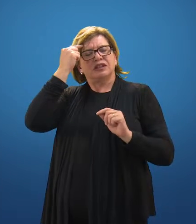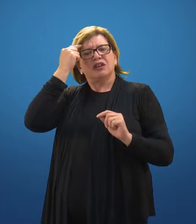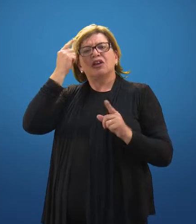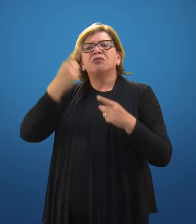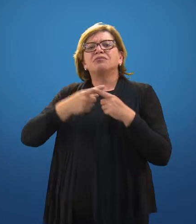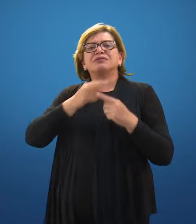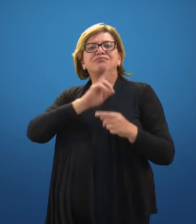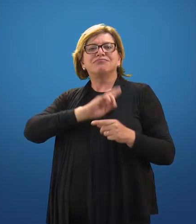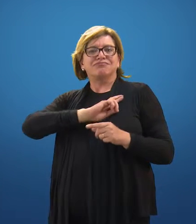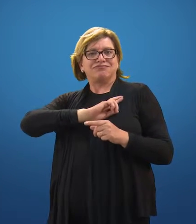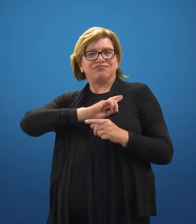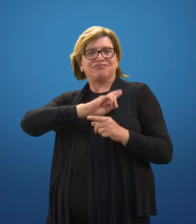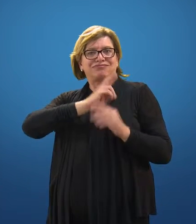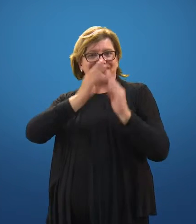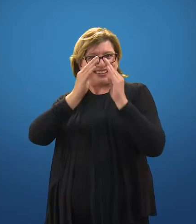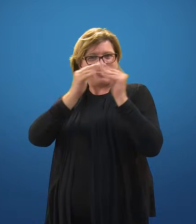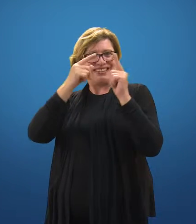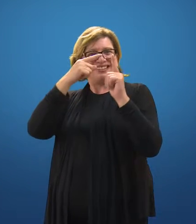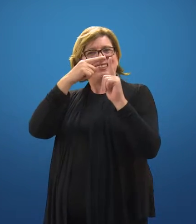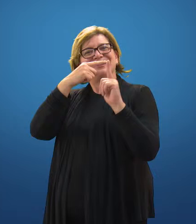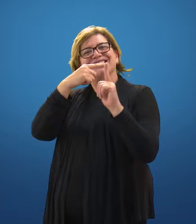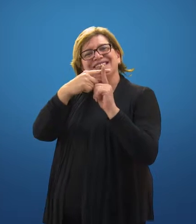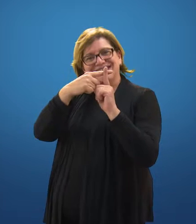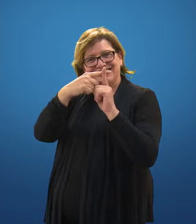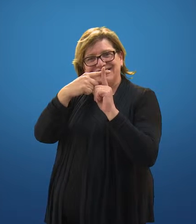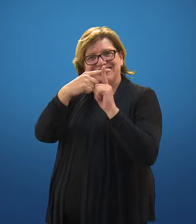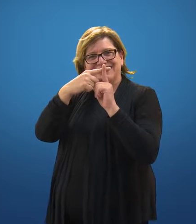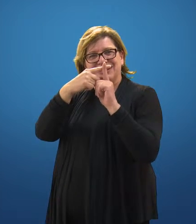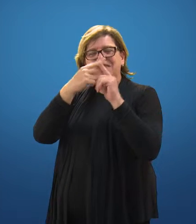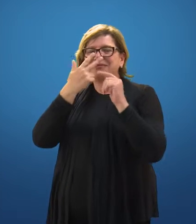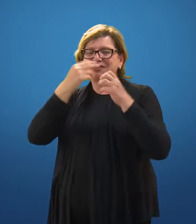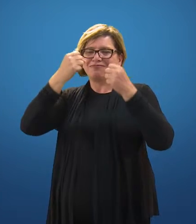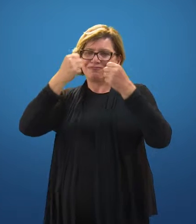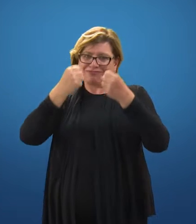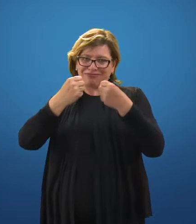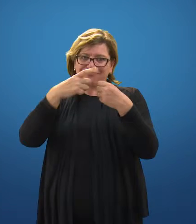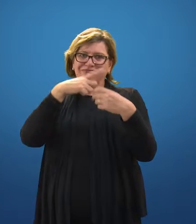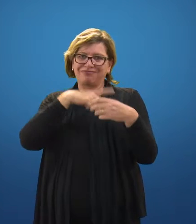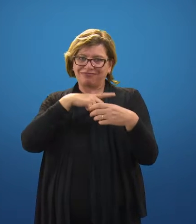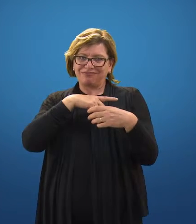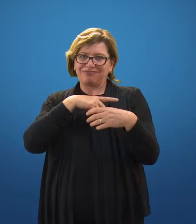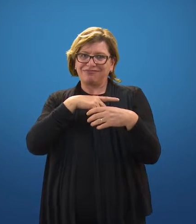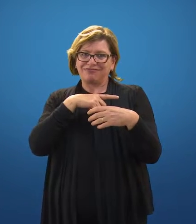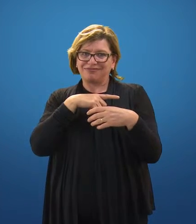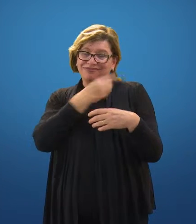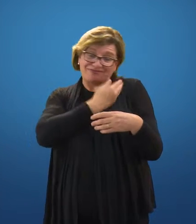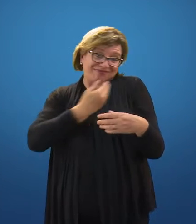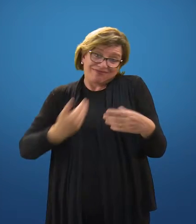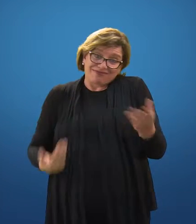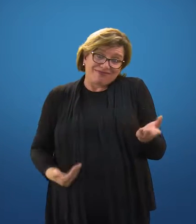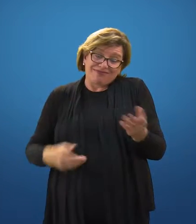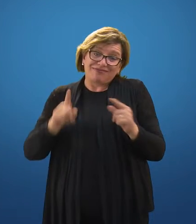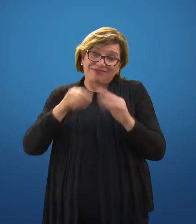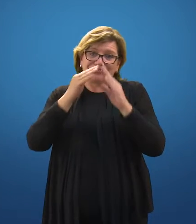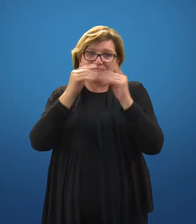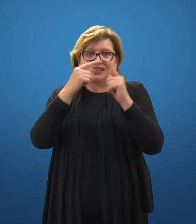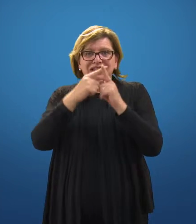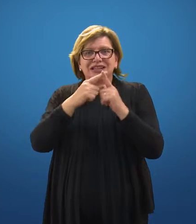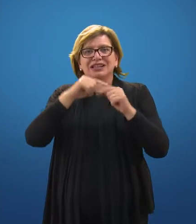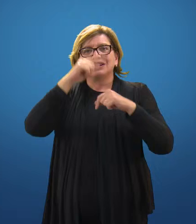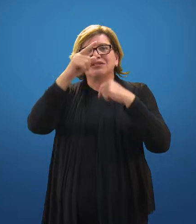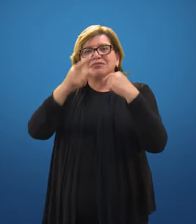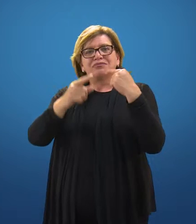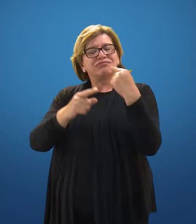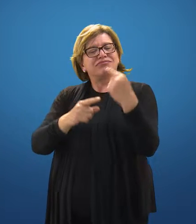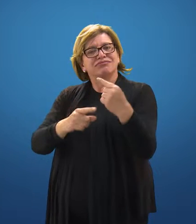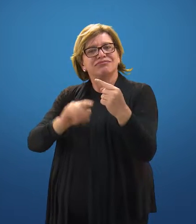ela estava intimamente relacionada com o poder estatal. Com o processo de secularização da igreja, que